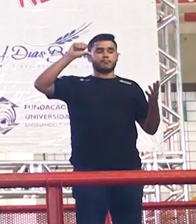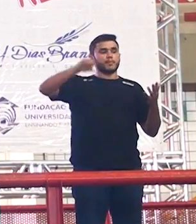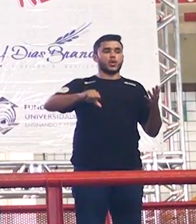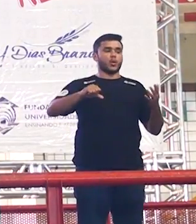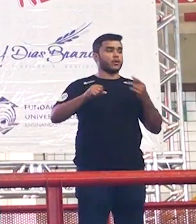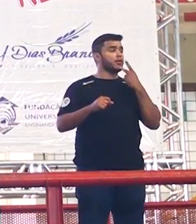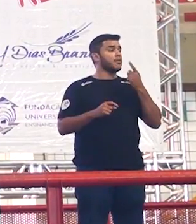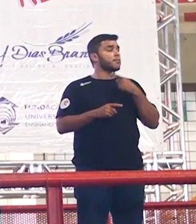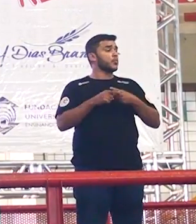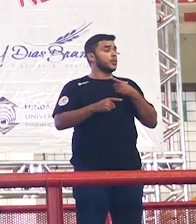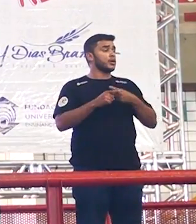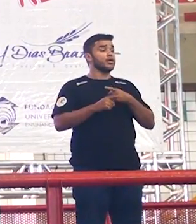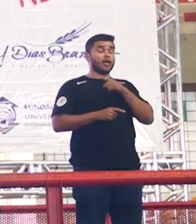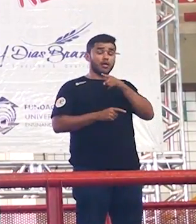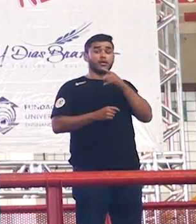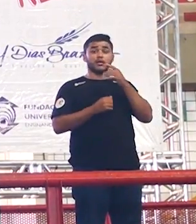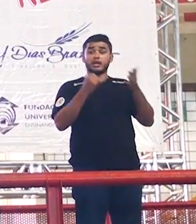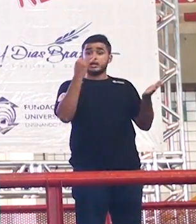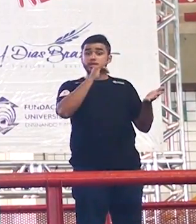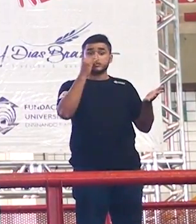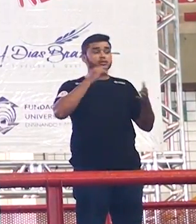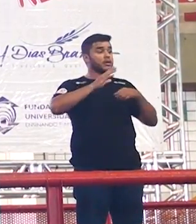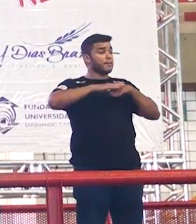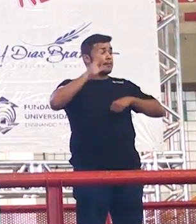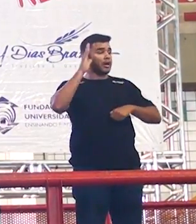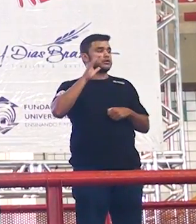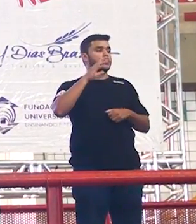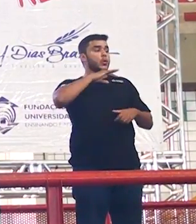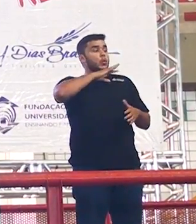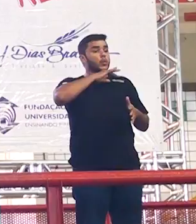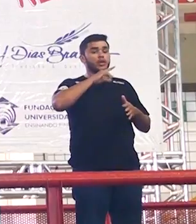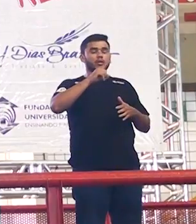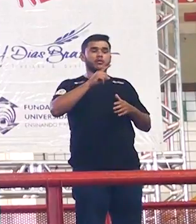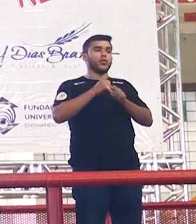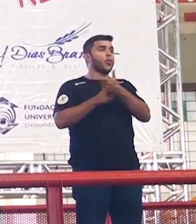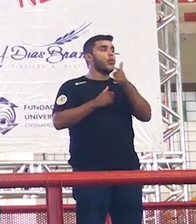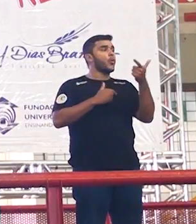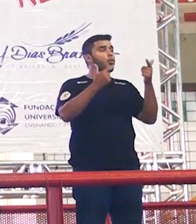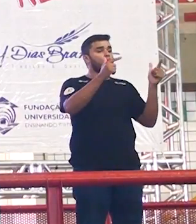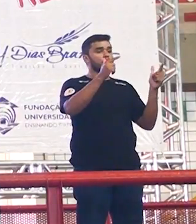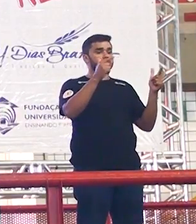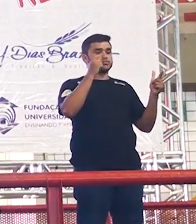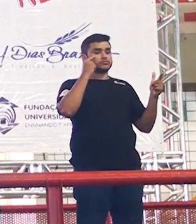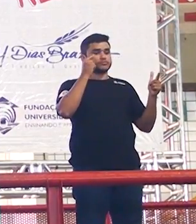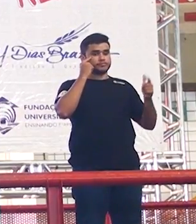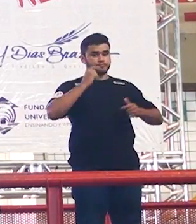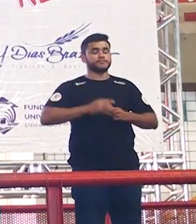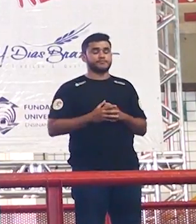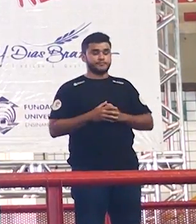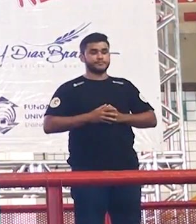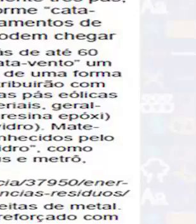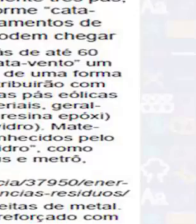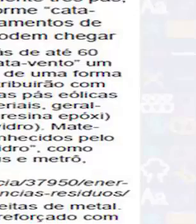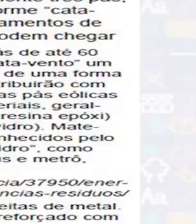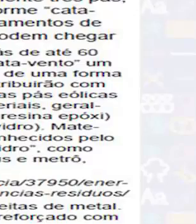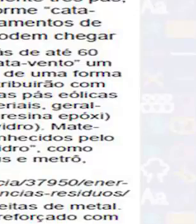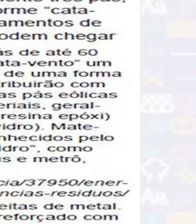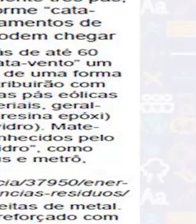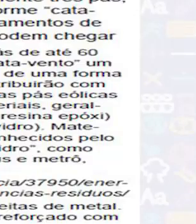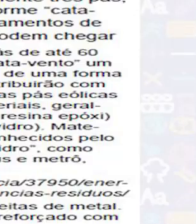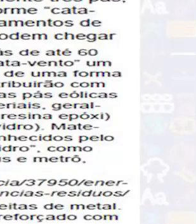acham que a energia nuclear, ela causa mais impacto negativo do que a dos recursos não renováveis.